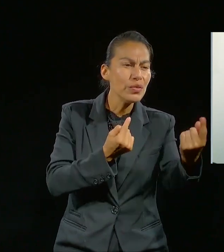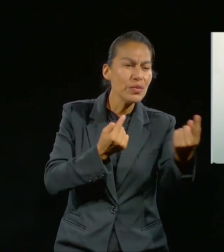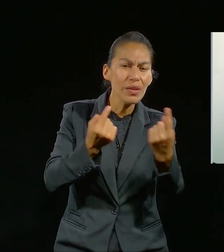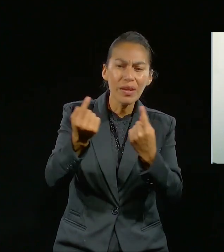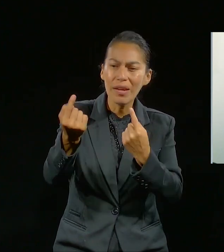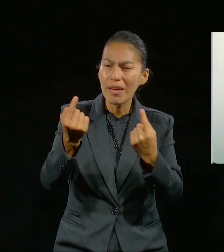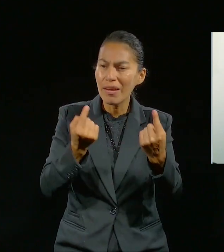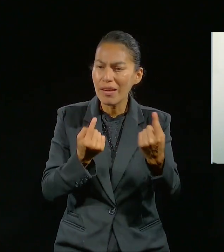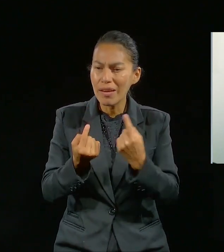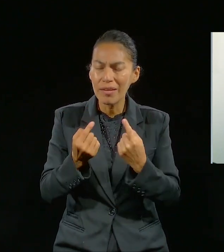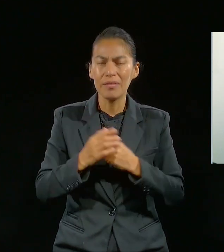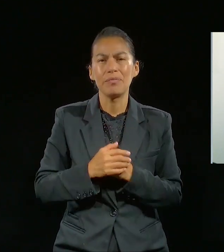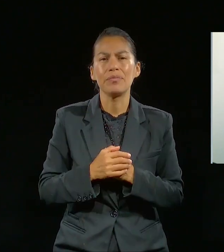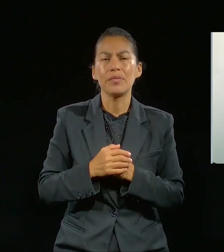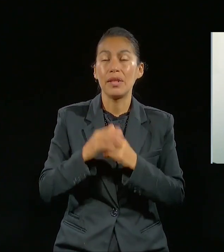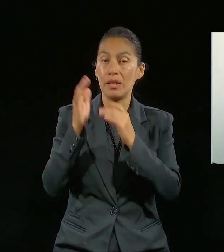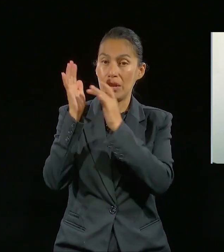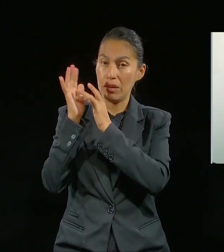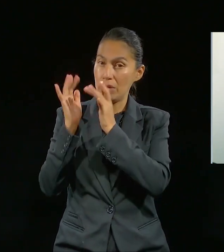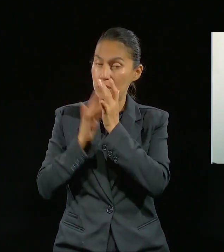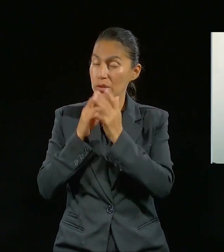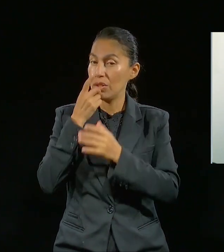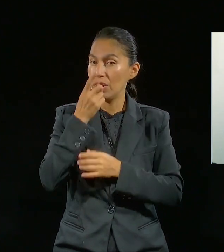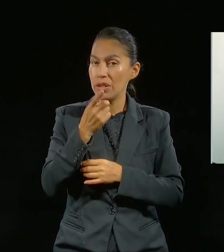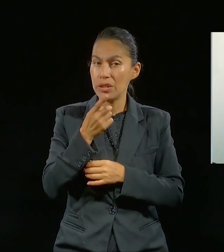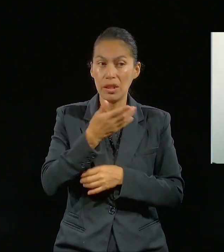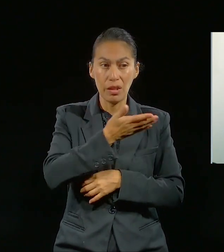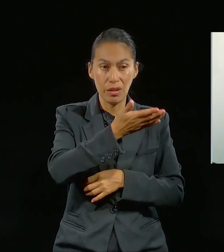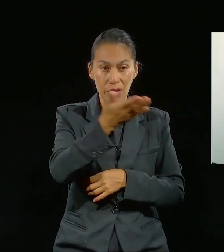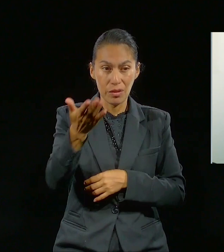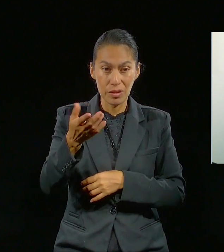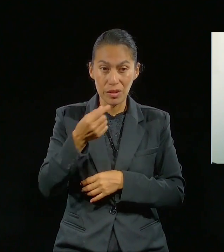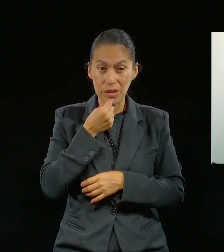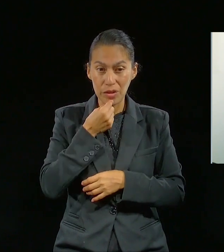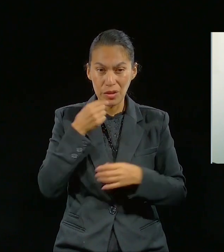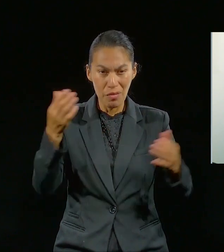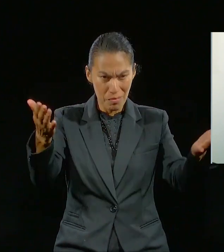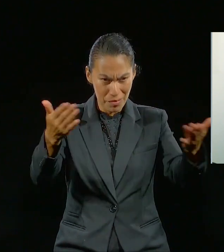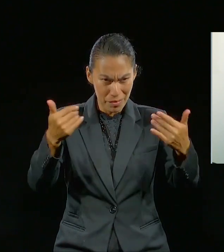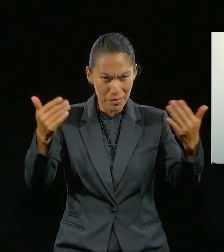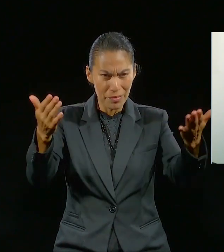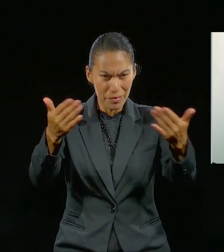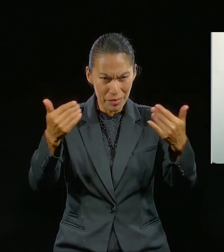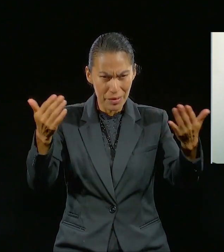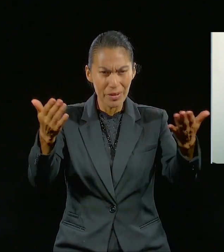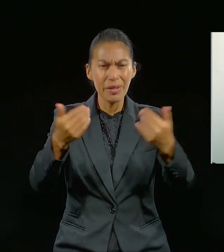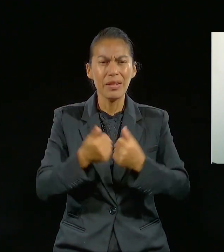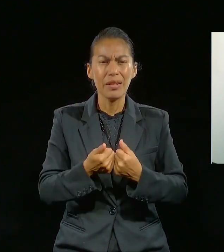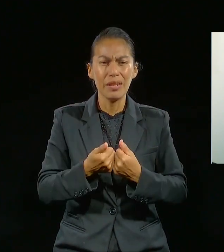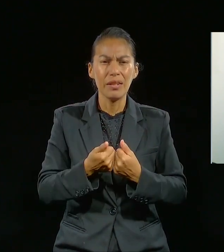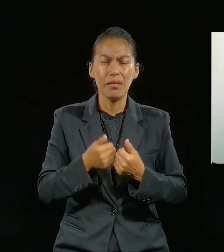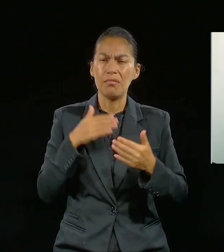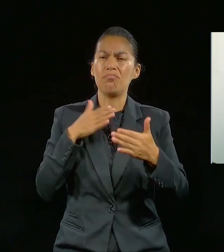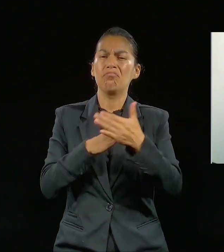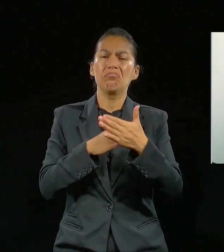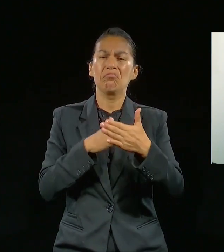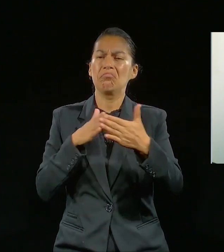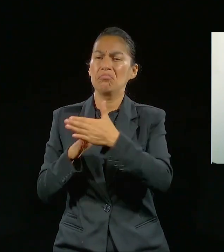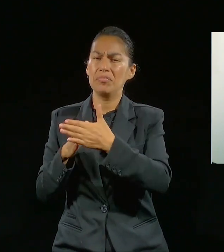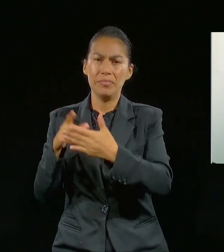niños, es que dice Jesús: dejad los niños, venid a